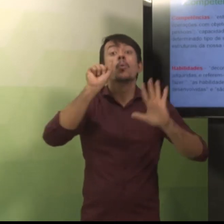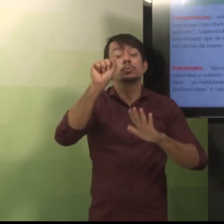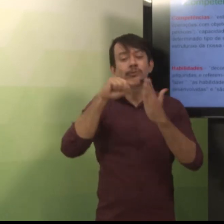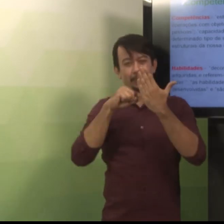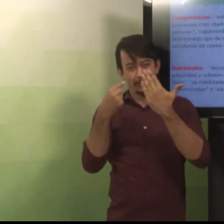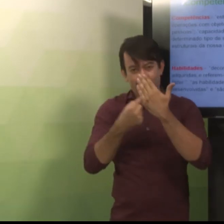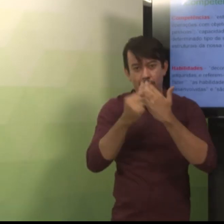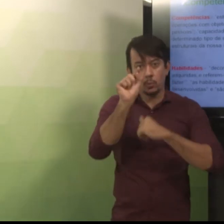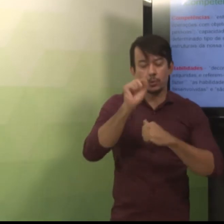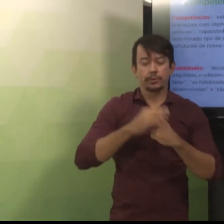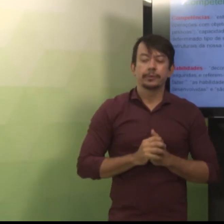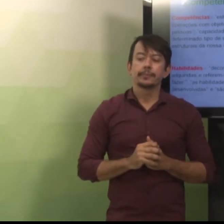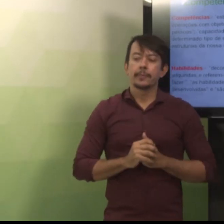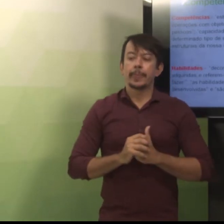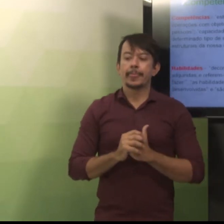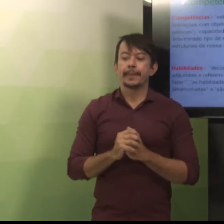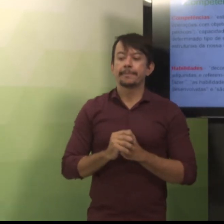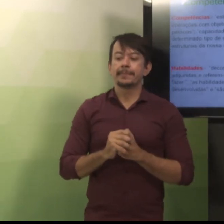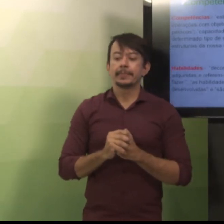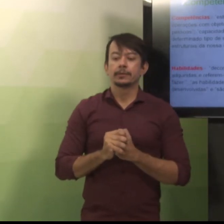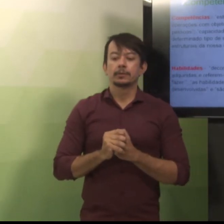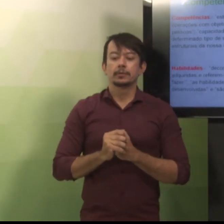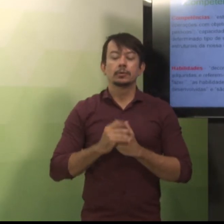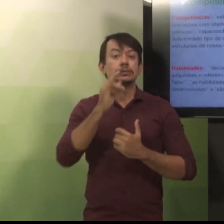melhor. Então, para esclarecer, vou